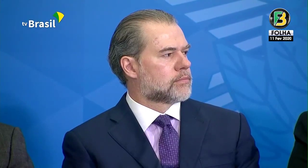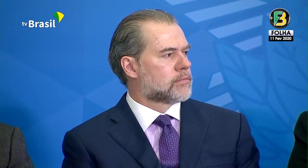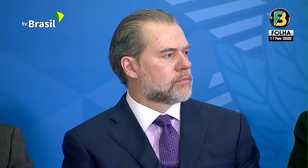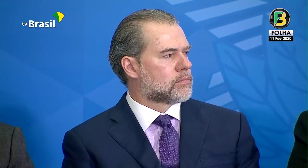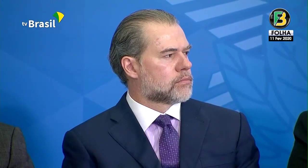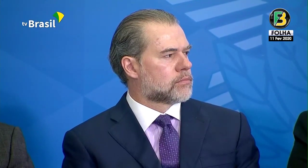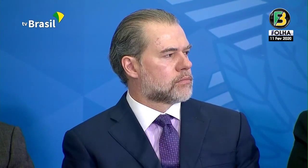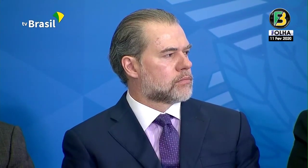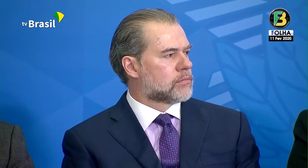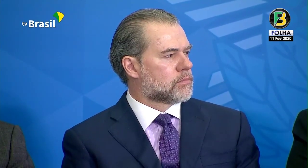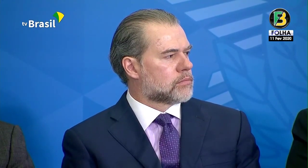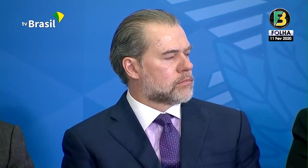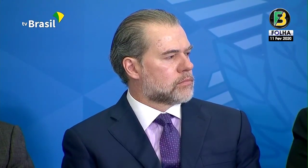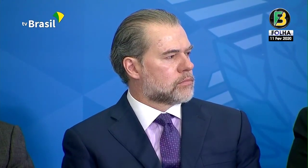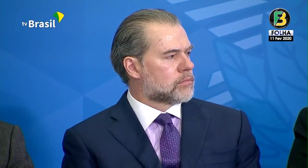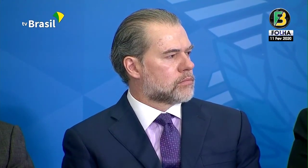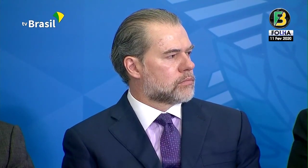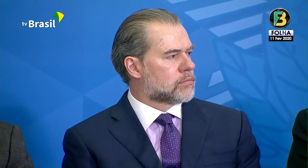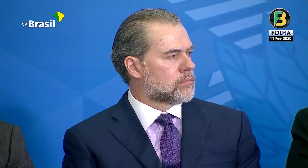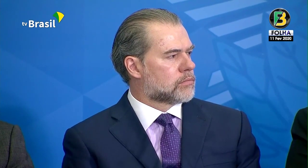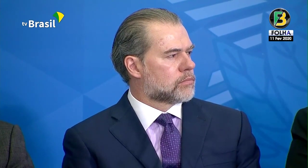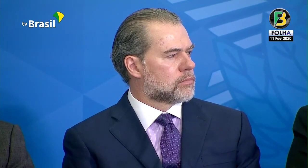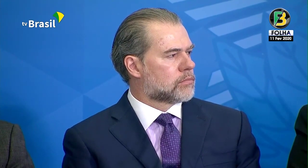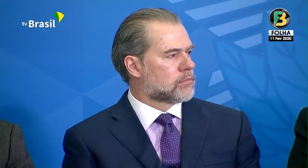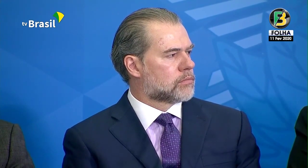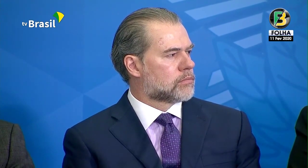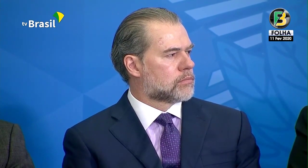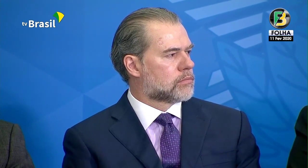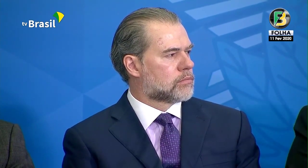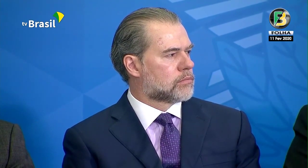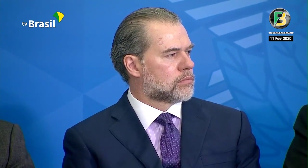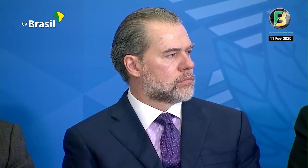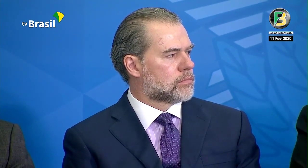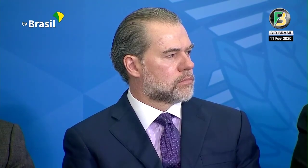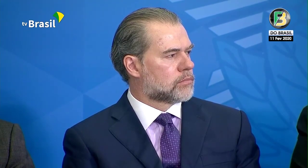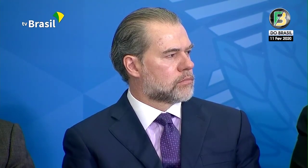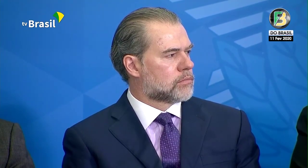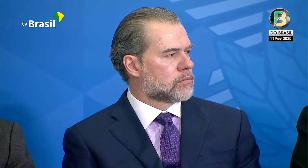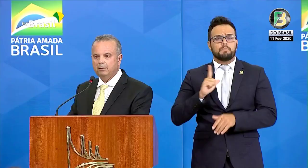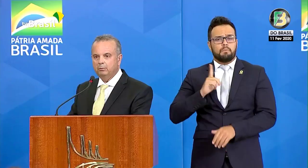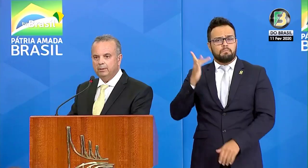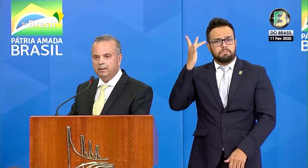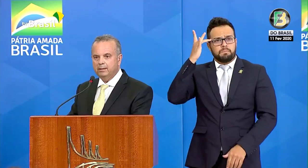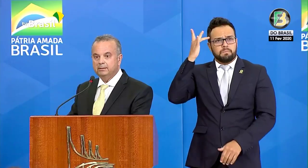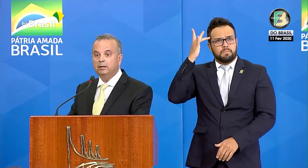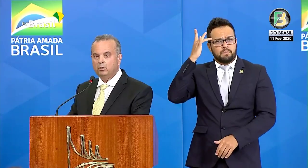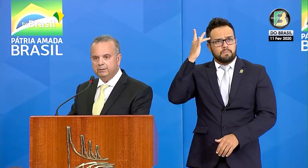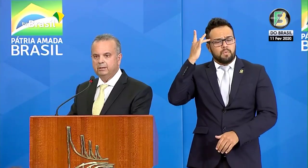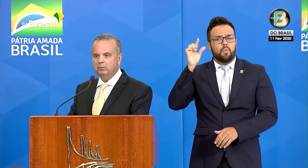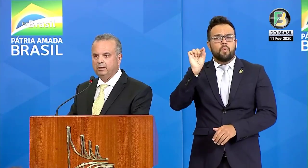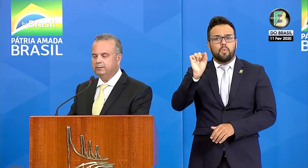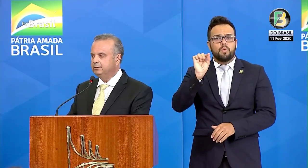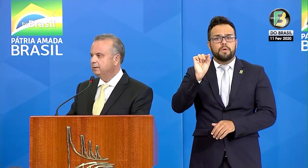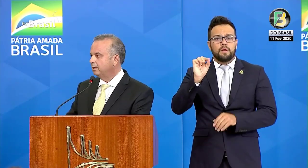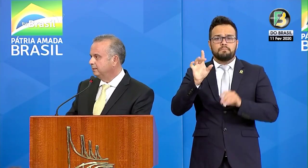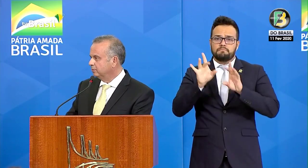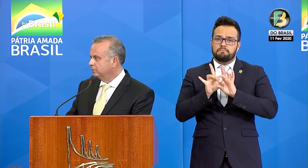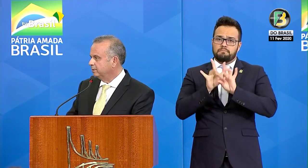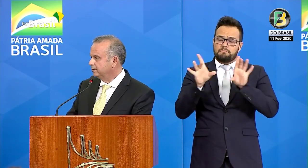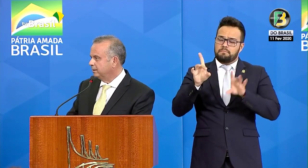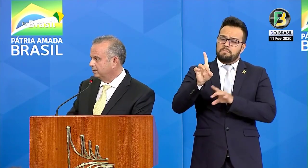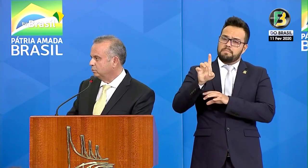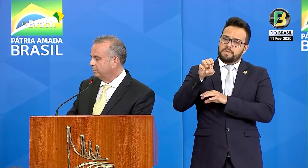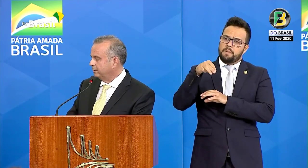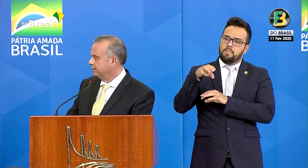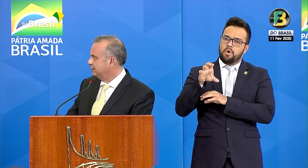demonstra com seu gesto aqui a consolidação e a maturidade das nossas instituições republicanas e da nossa democracia.